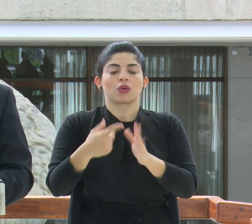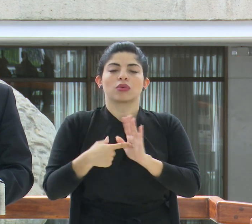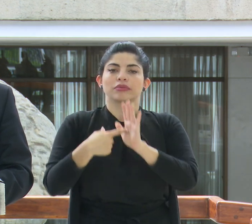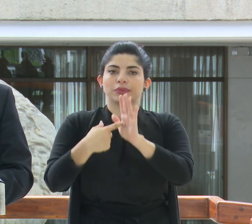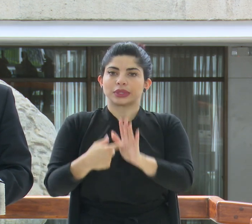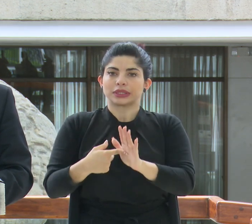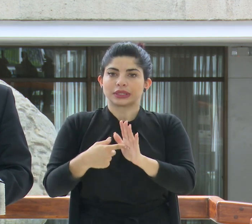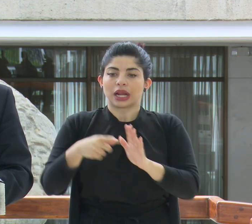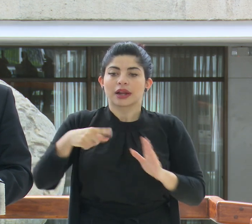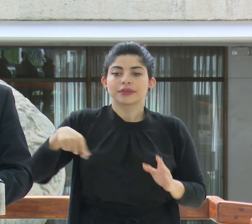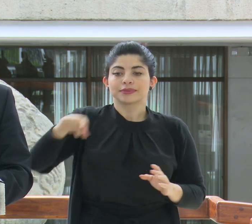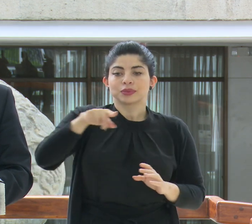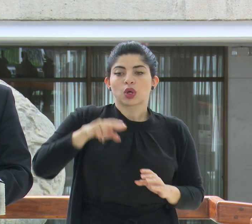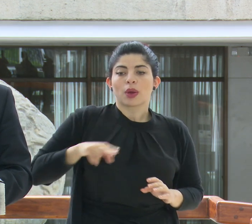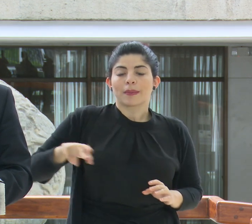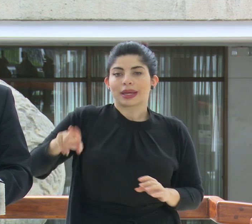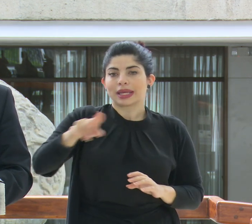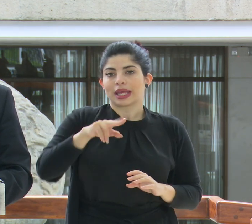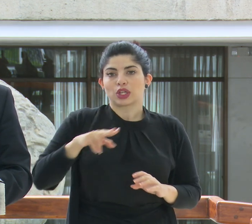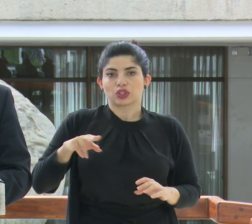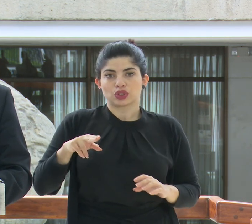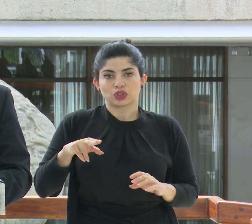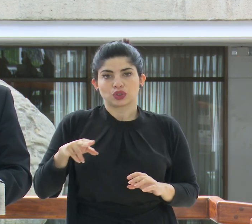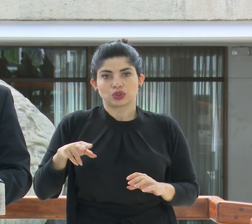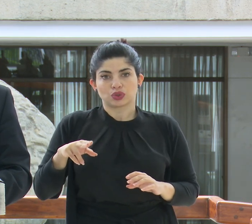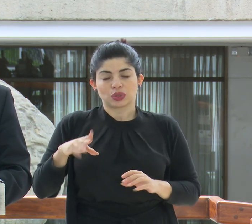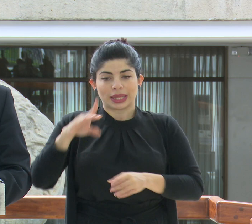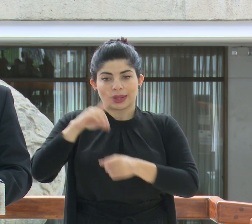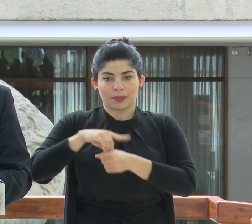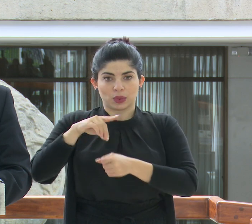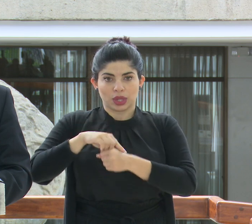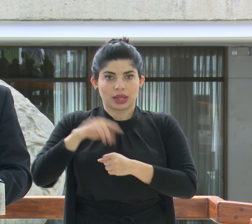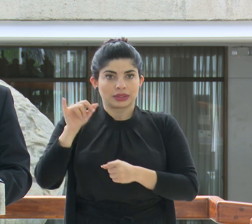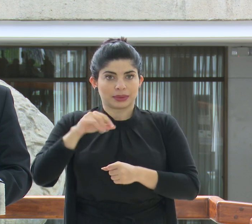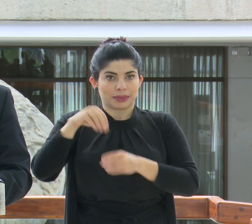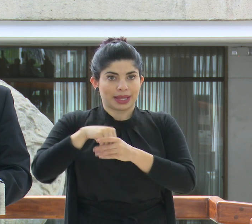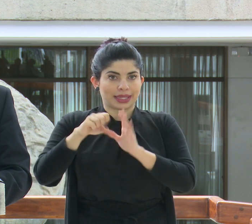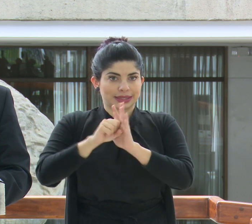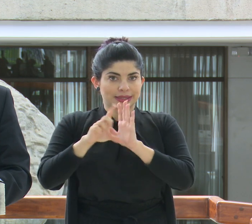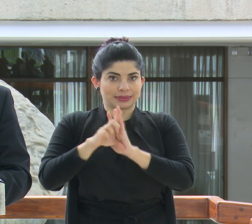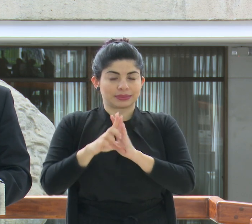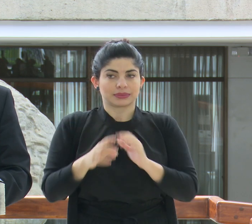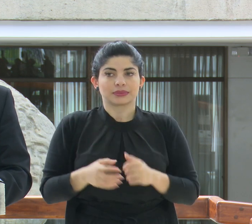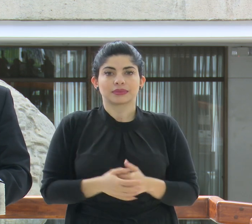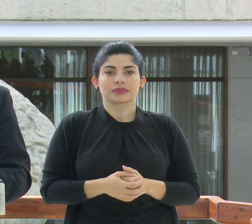sentido a los compañeras y compañeros diputados y diputadas de la Asamblea Legislativa.